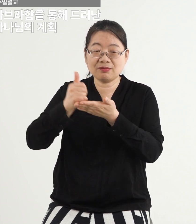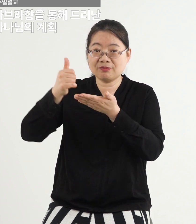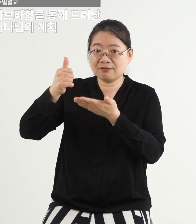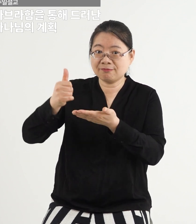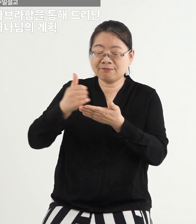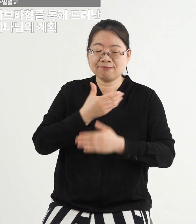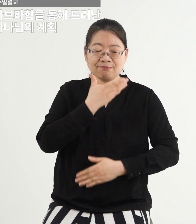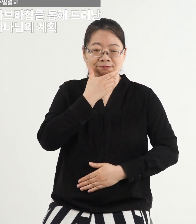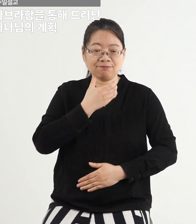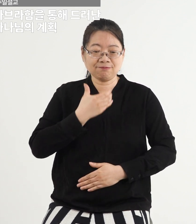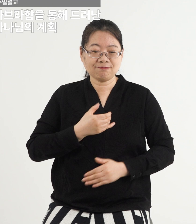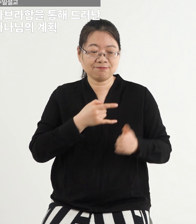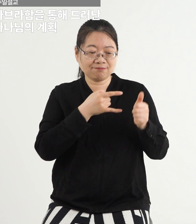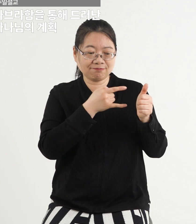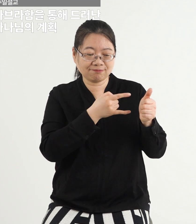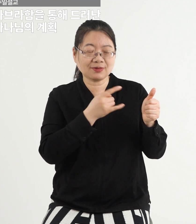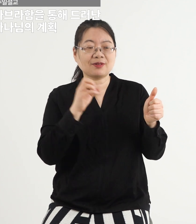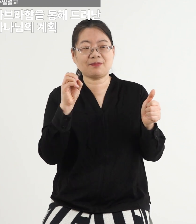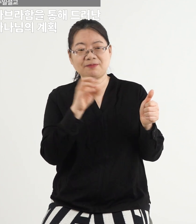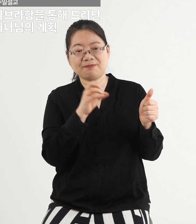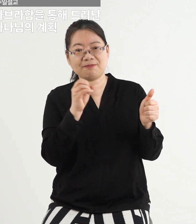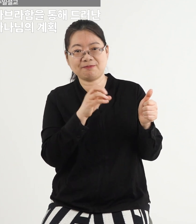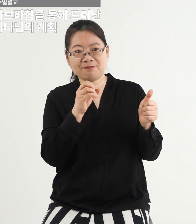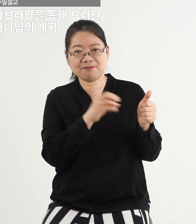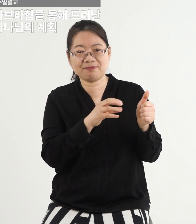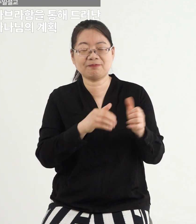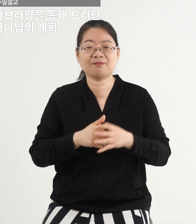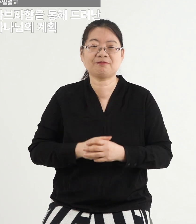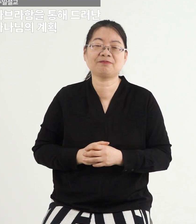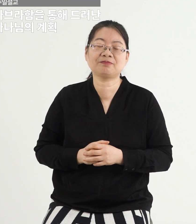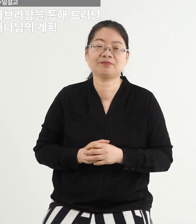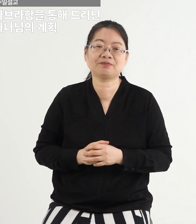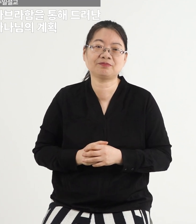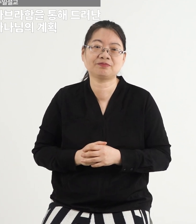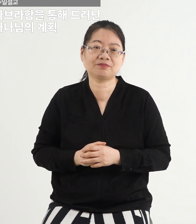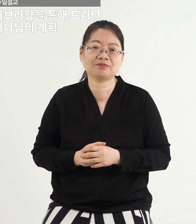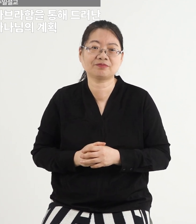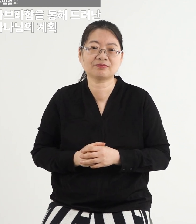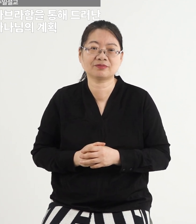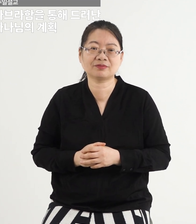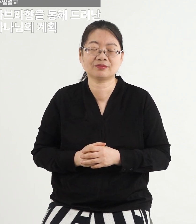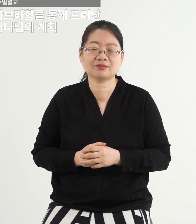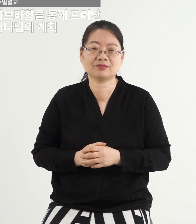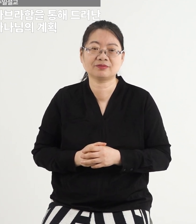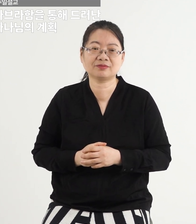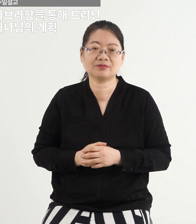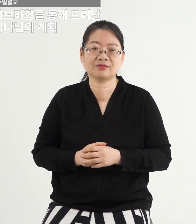여호와께서 아브라함에게 이르시되, 자, 앞을 좀 보십시다.